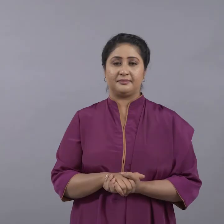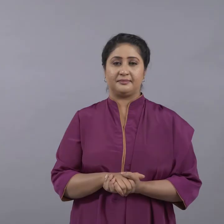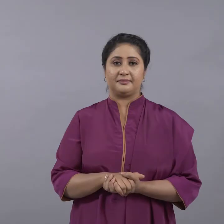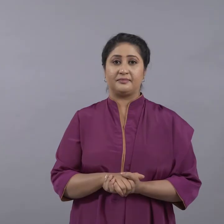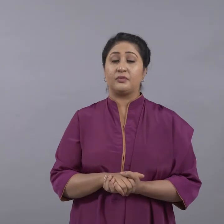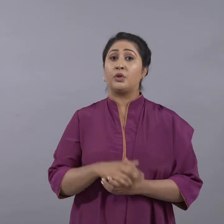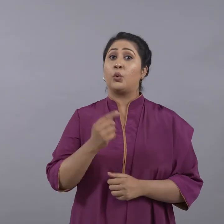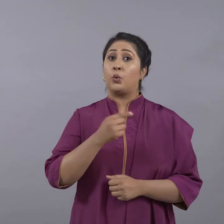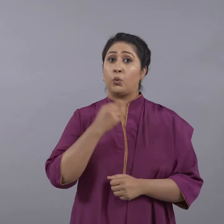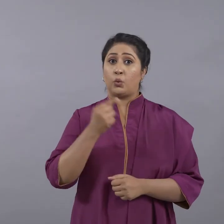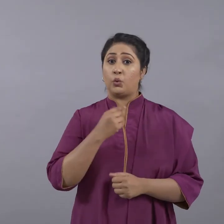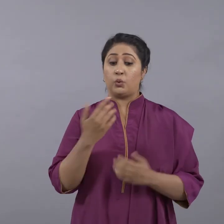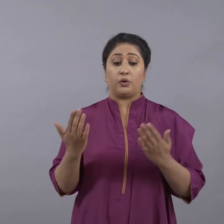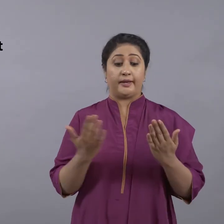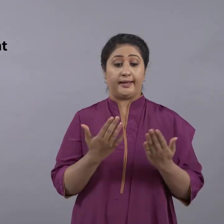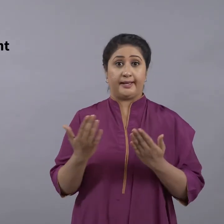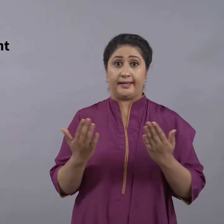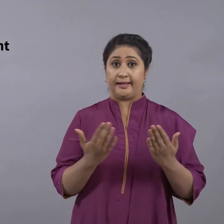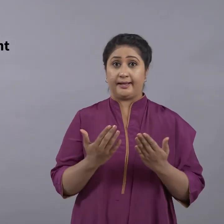Urdu Reading Assessment.